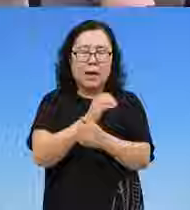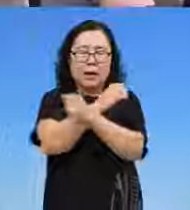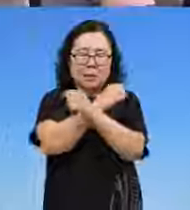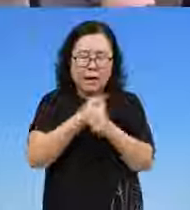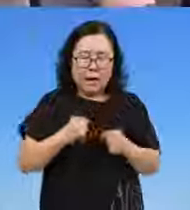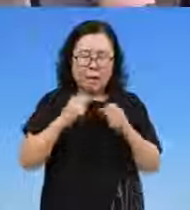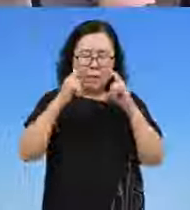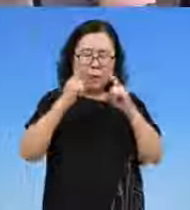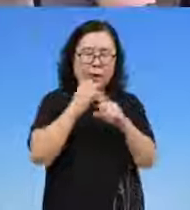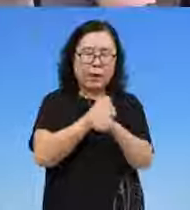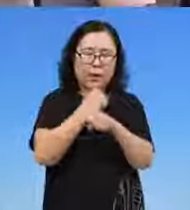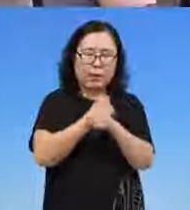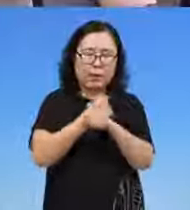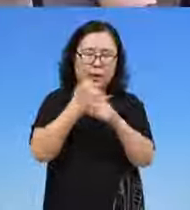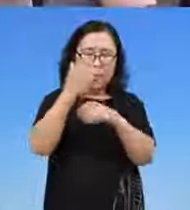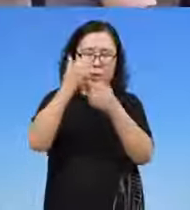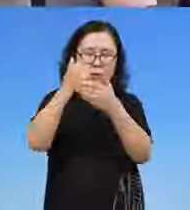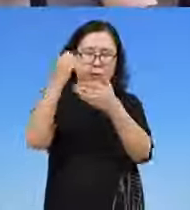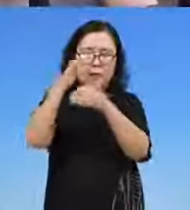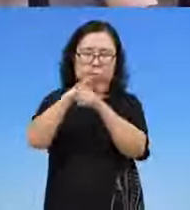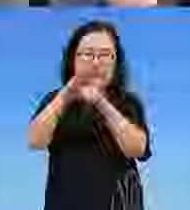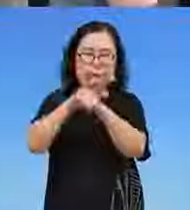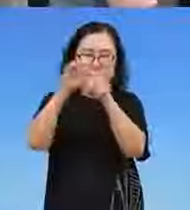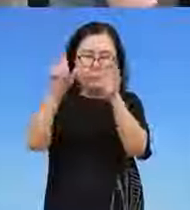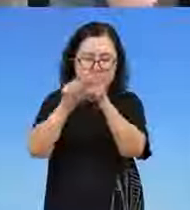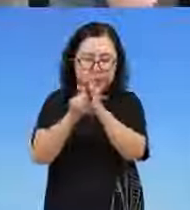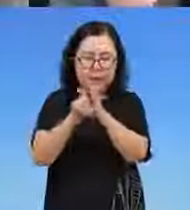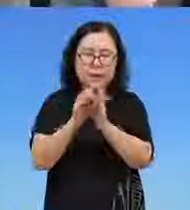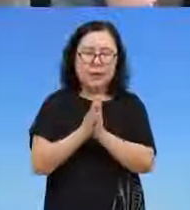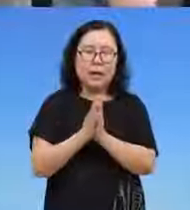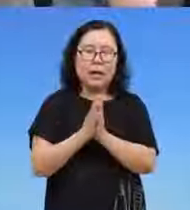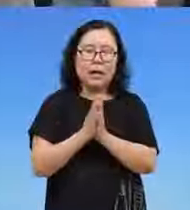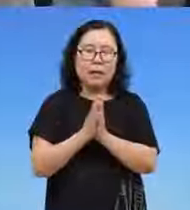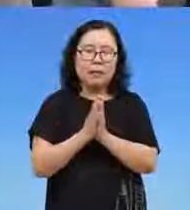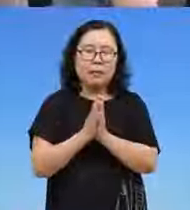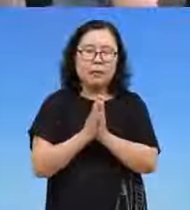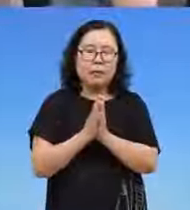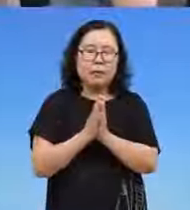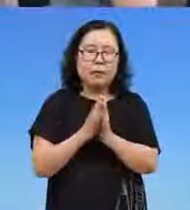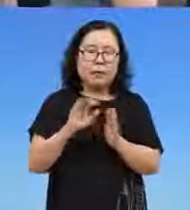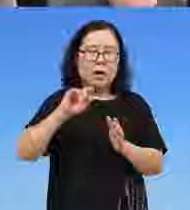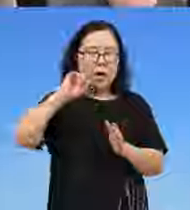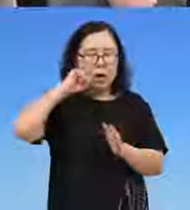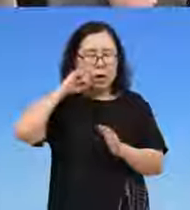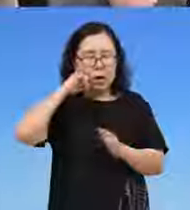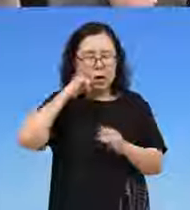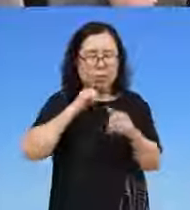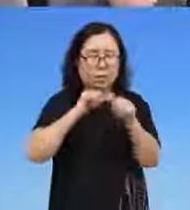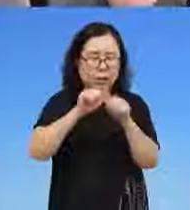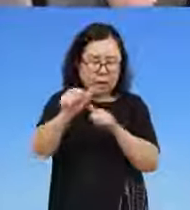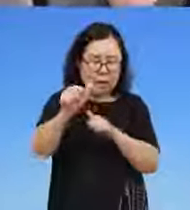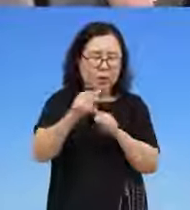주시는 주님을 이 시간 믿습니다. 우리의 믿음이 난간을 뚫고